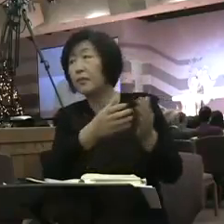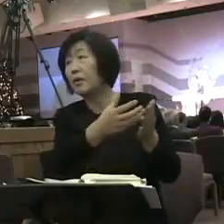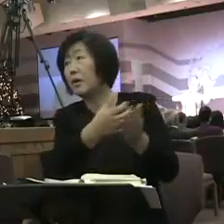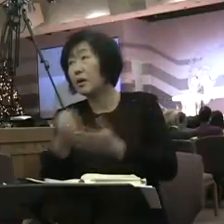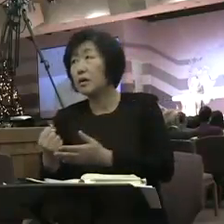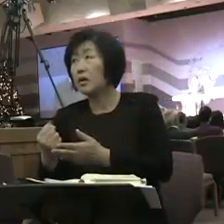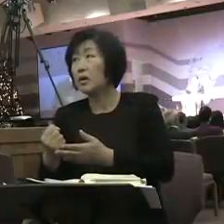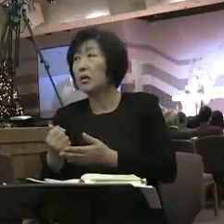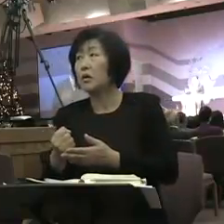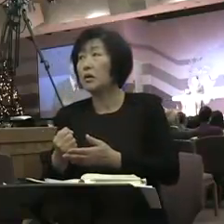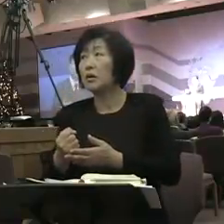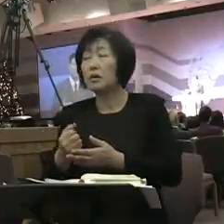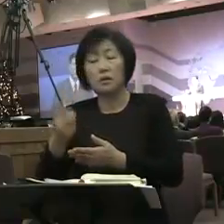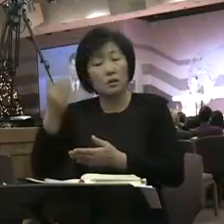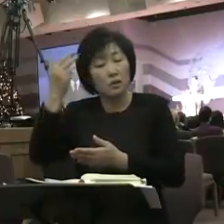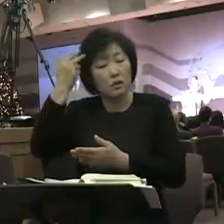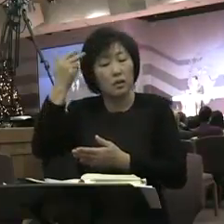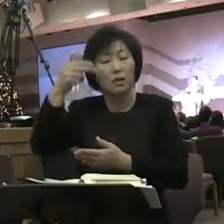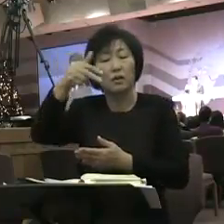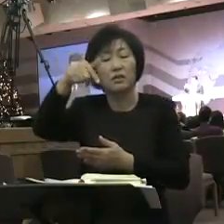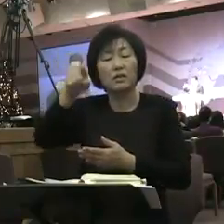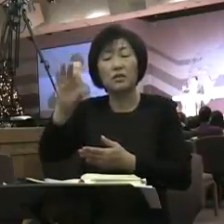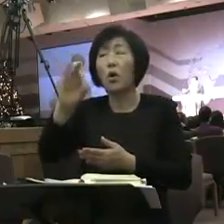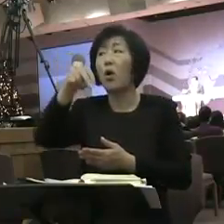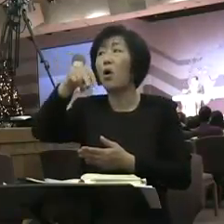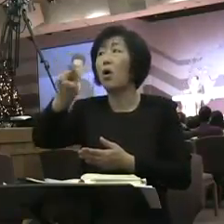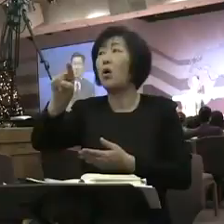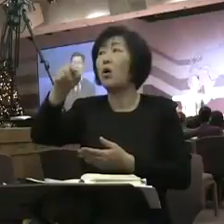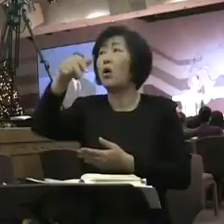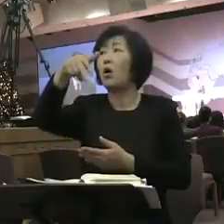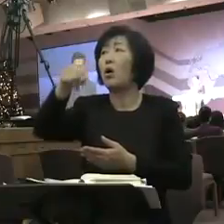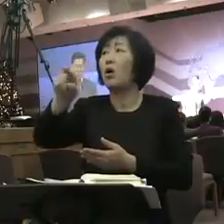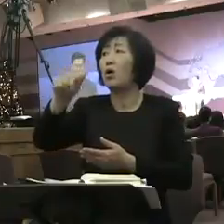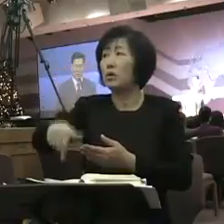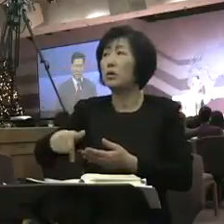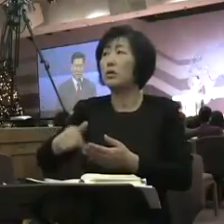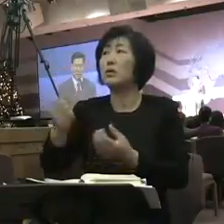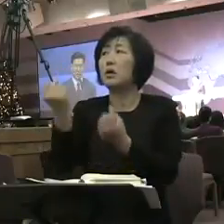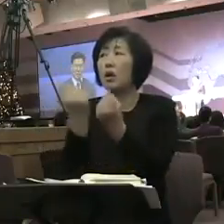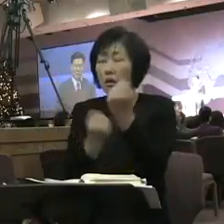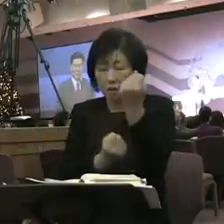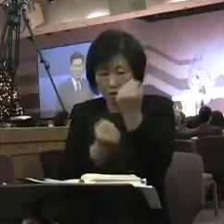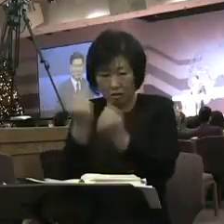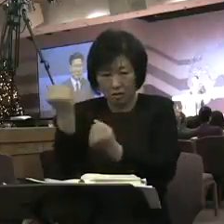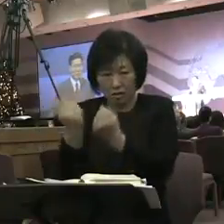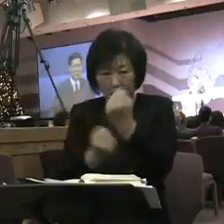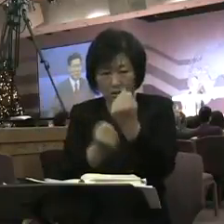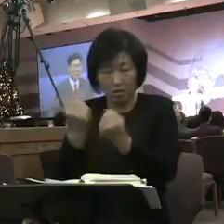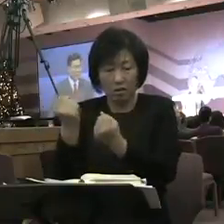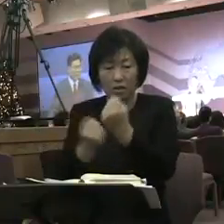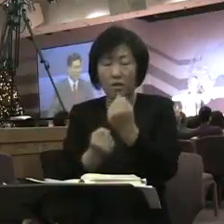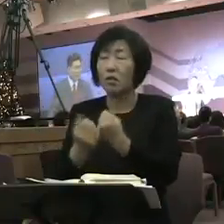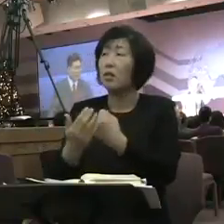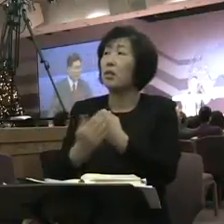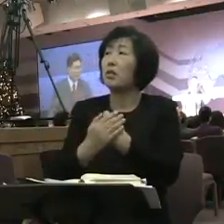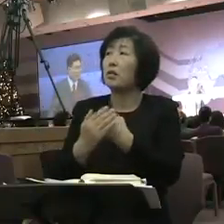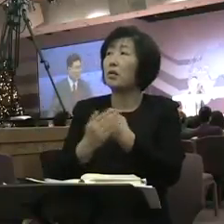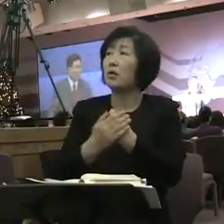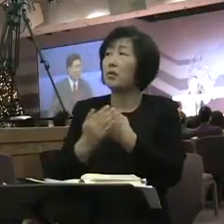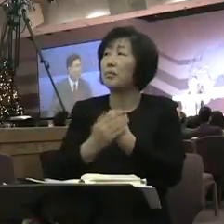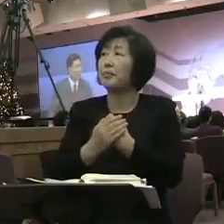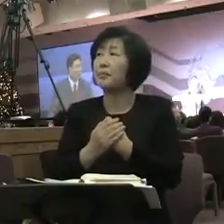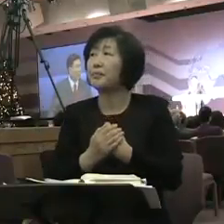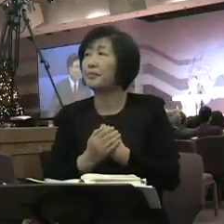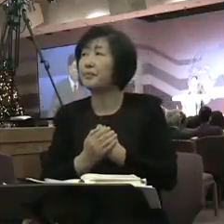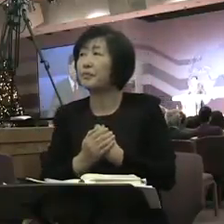제가 보기엔 이건 하나의 정서적인 설득을 당한 것이지 여러분들이 그 안에서